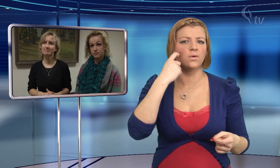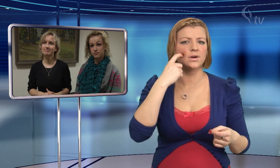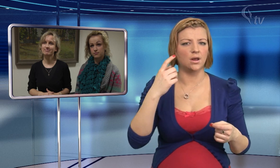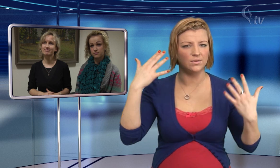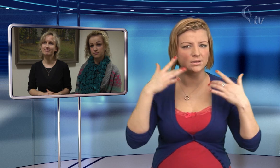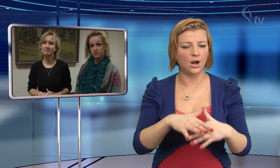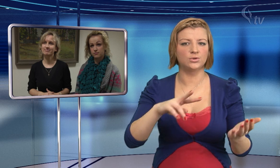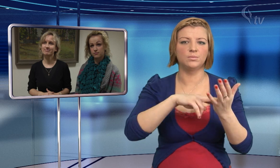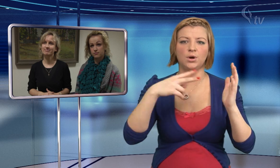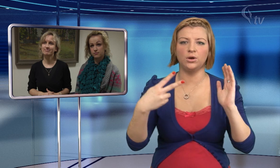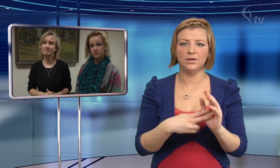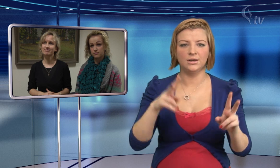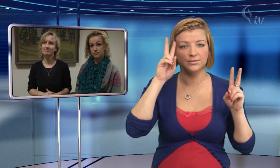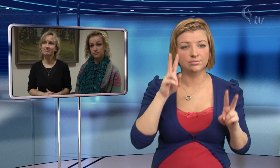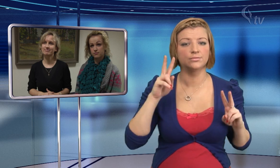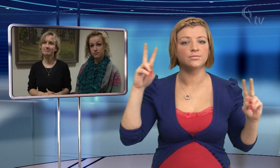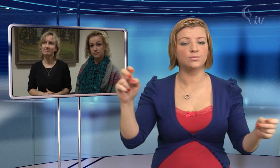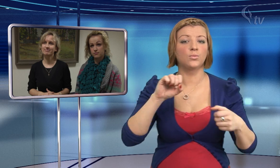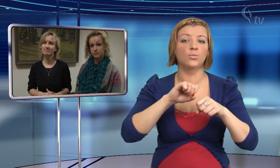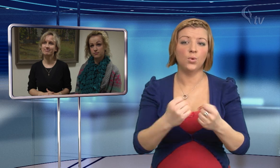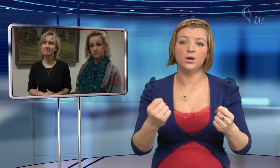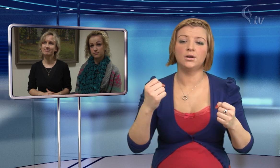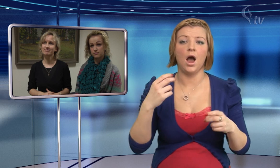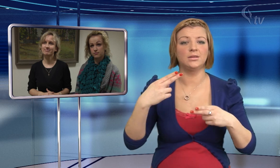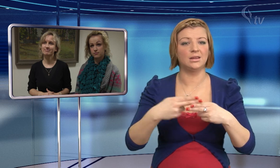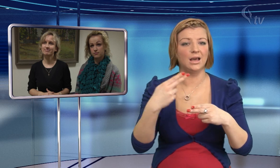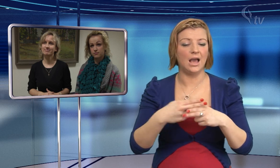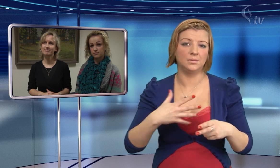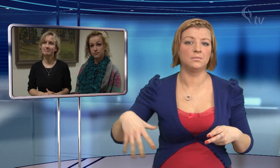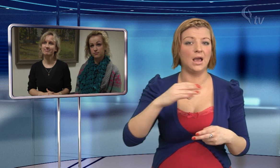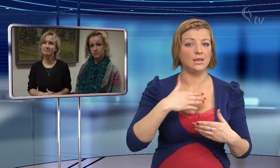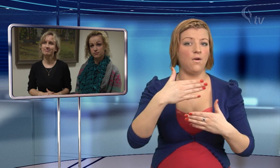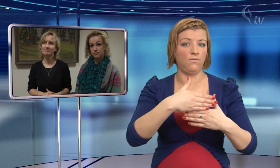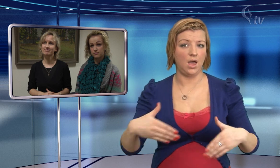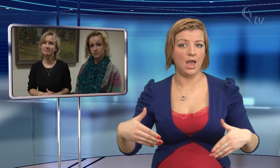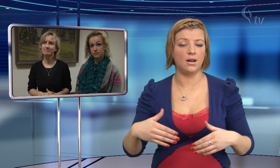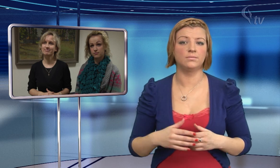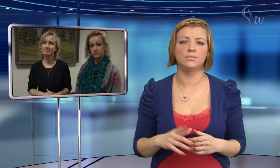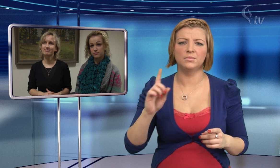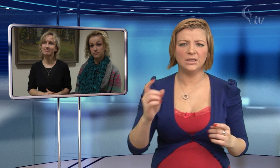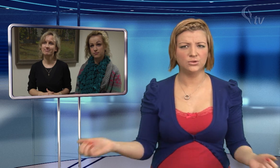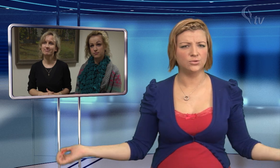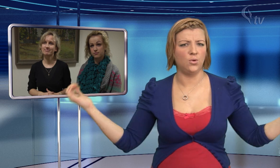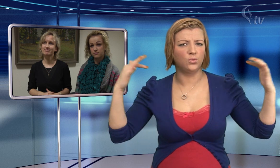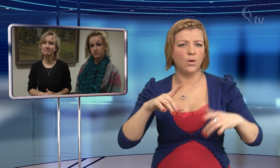the Silence Between Us, mis tõi kokku kurdid ja kuuljad 6 eri Euroopa riigist.